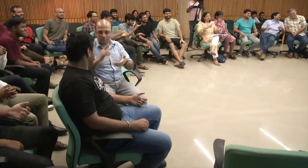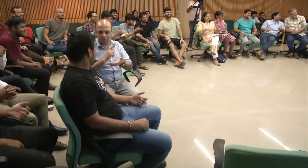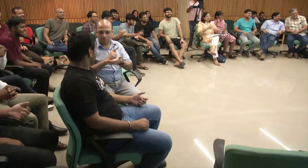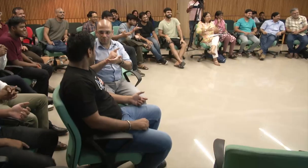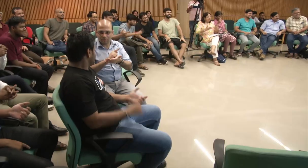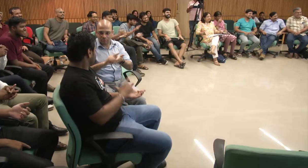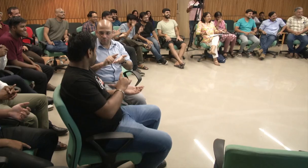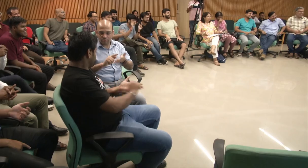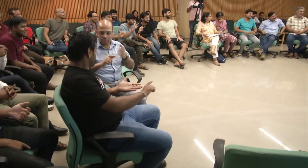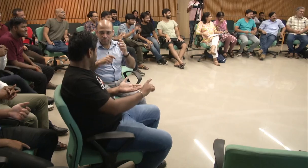सारी